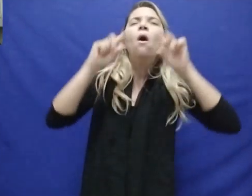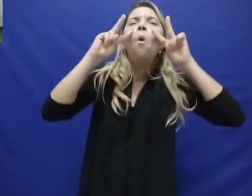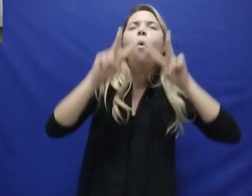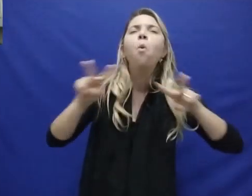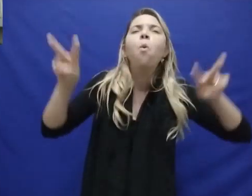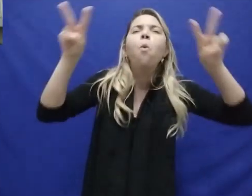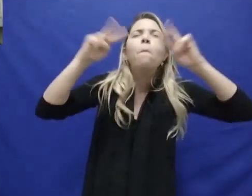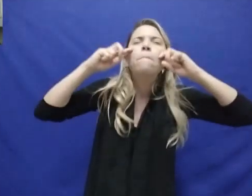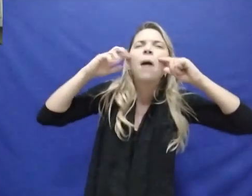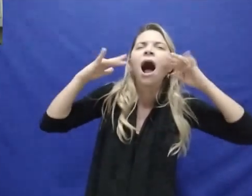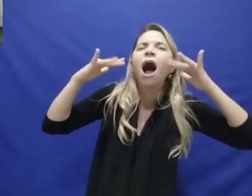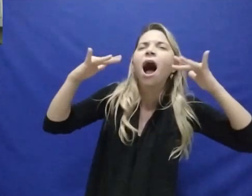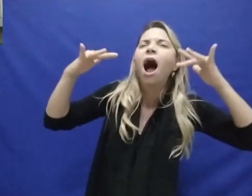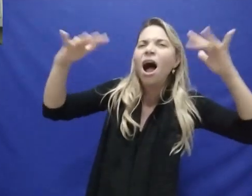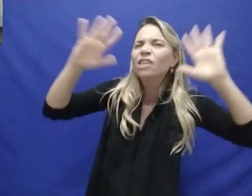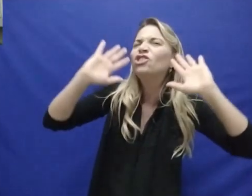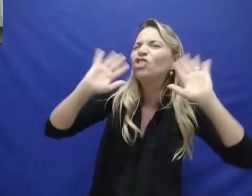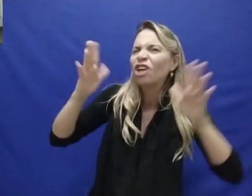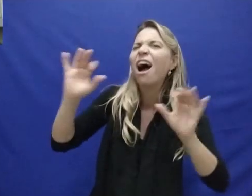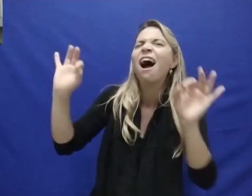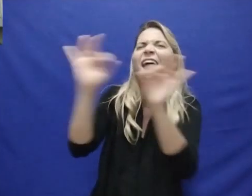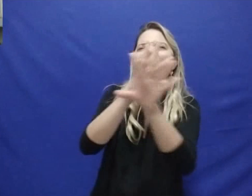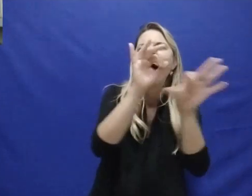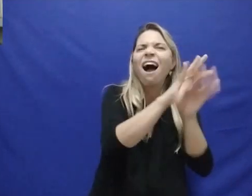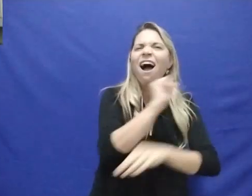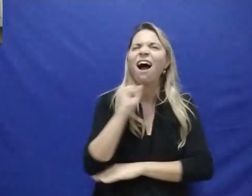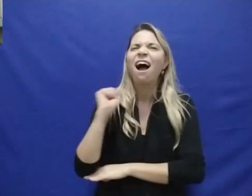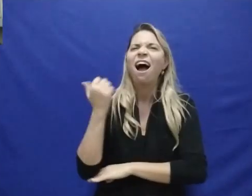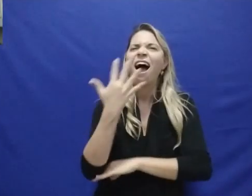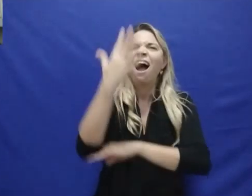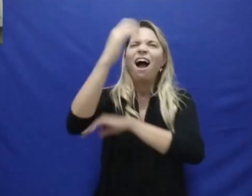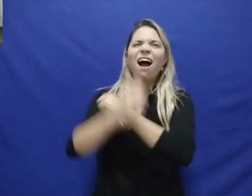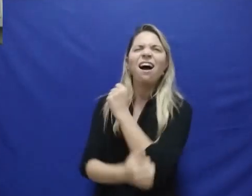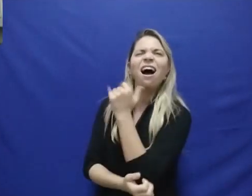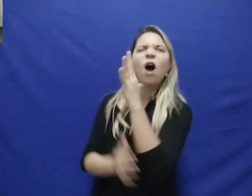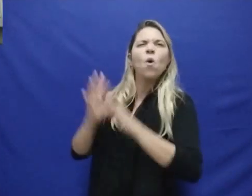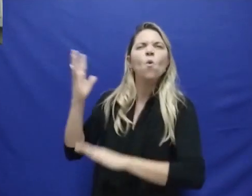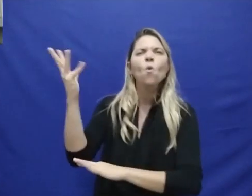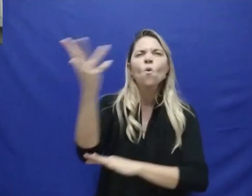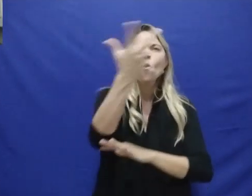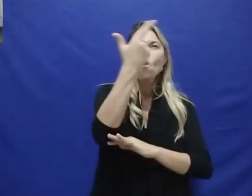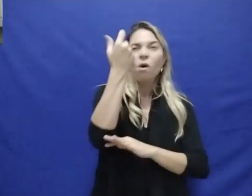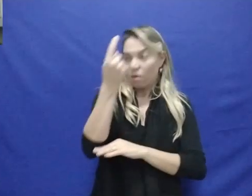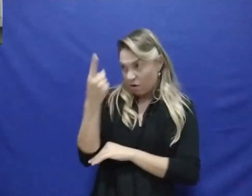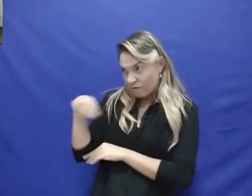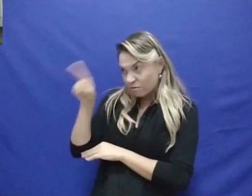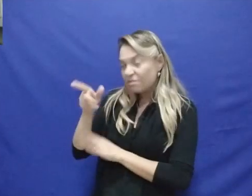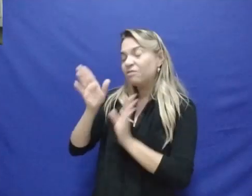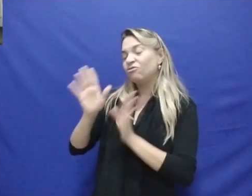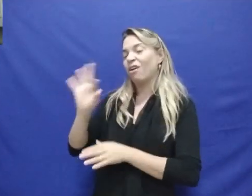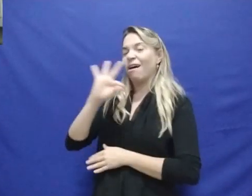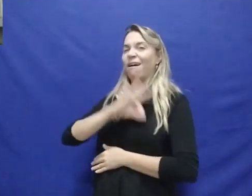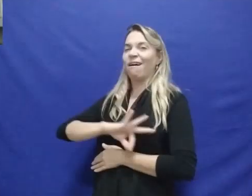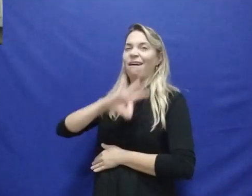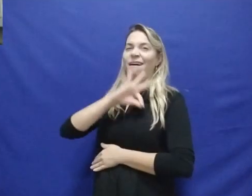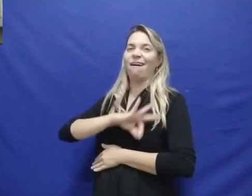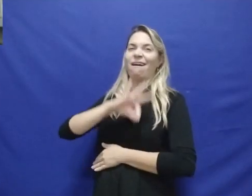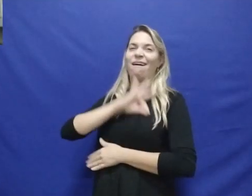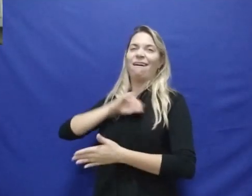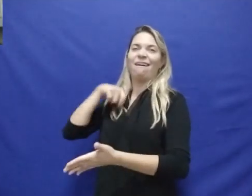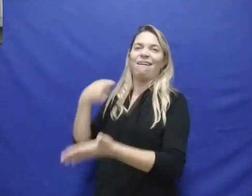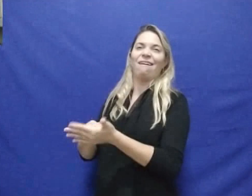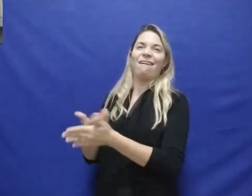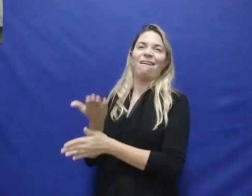ceifa. O ceifeiro recebe desde já a recompensa e entesoura o seu fruto para a vida eterna,